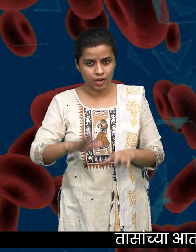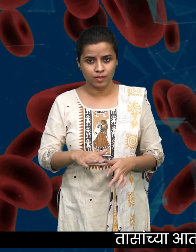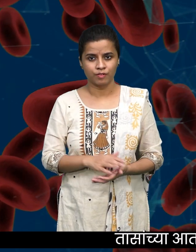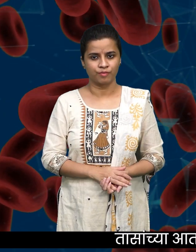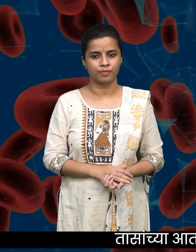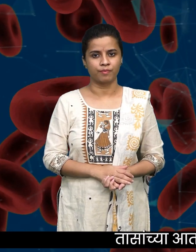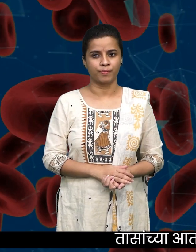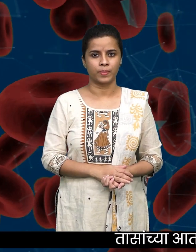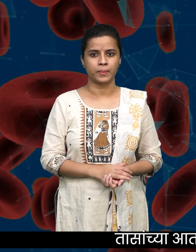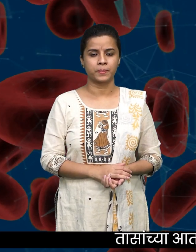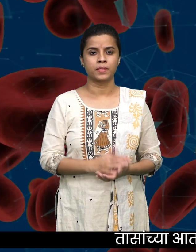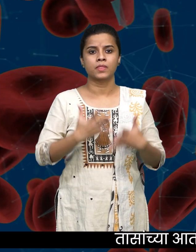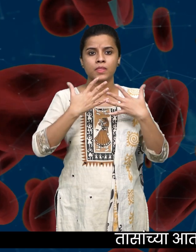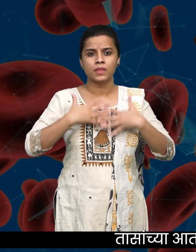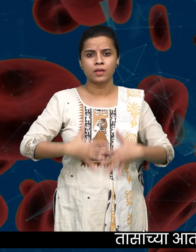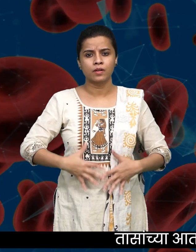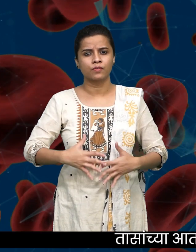द्रव भाग पुनर्संचित करते.